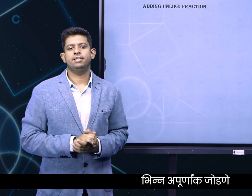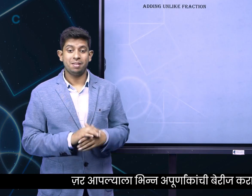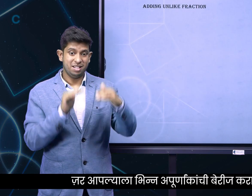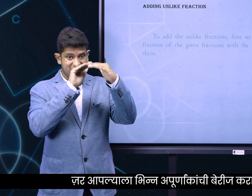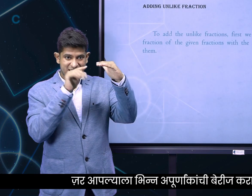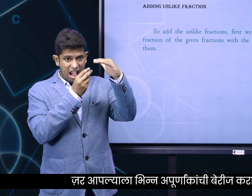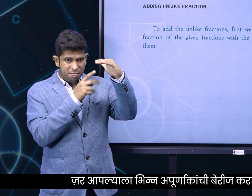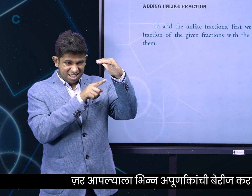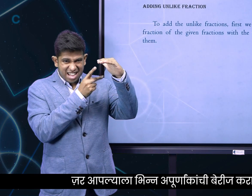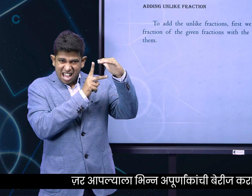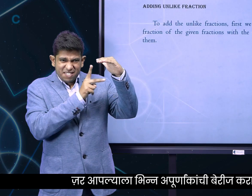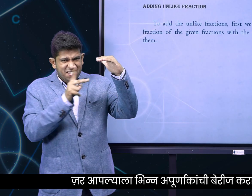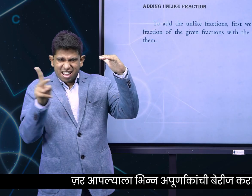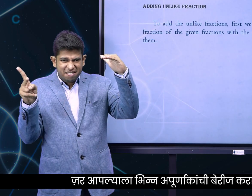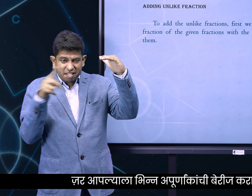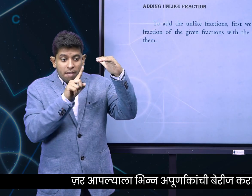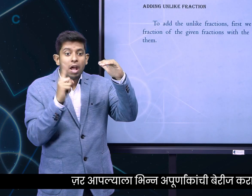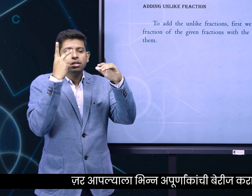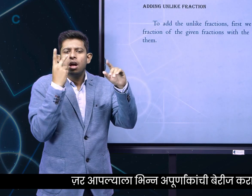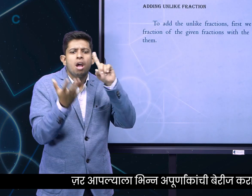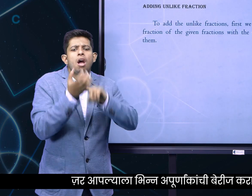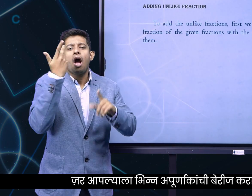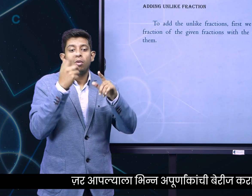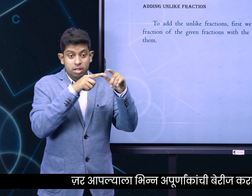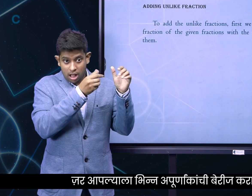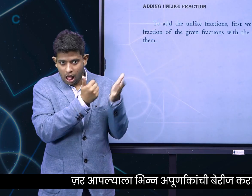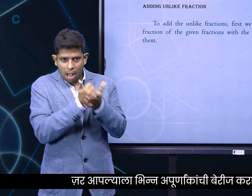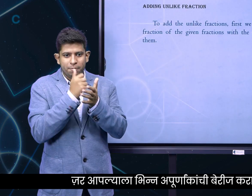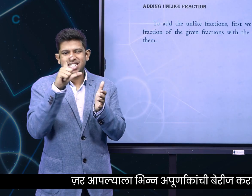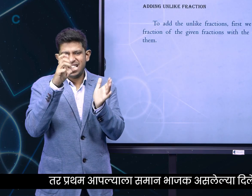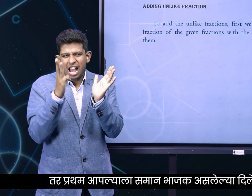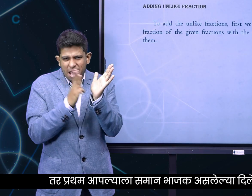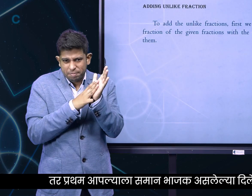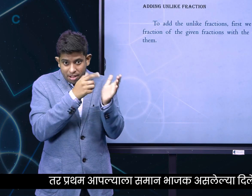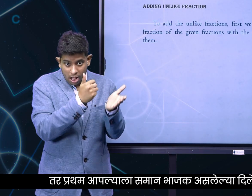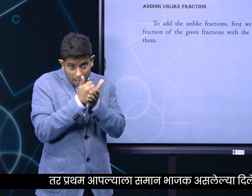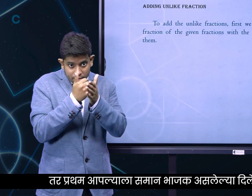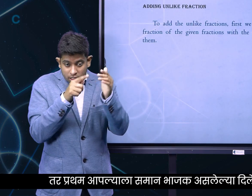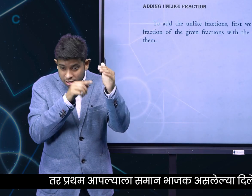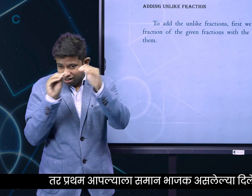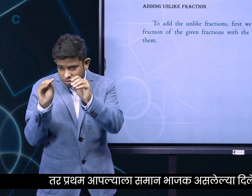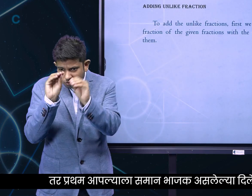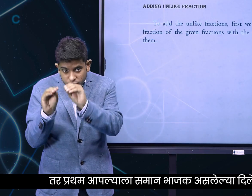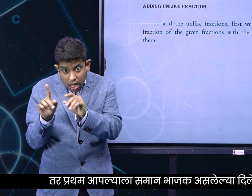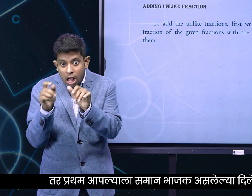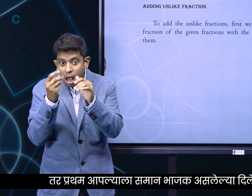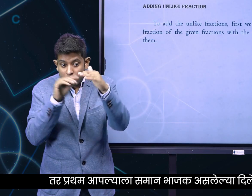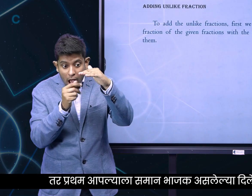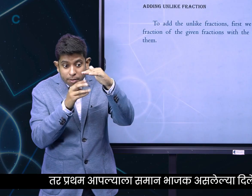जर आपल्याला भिन्न अपूर्णांकांची बेरीज करायची असेल तर प्रथम आपल्याला समान भाजक असलेल्या दिलेल्या